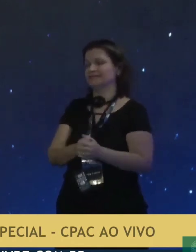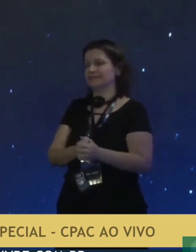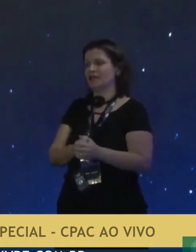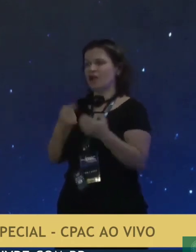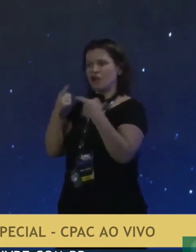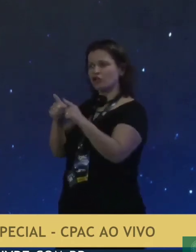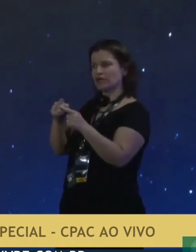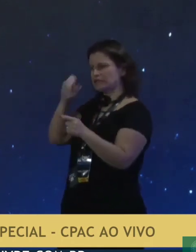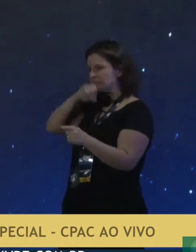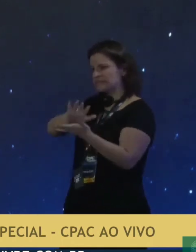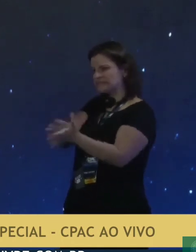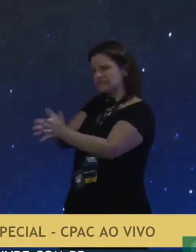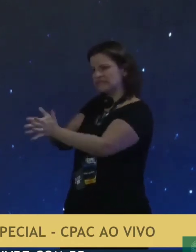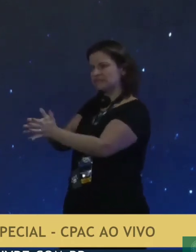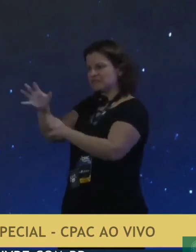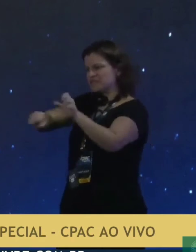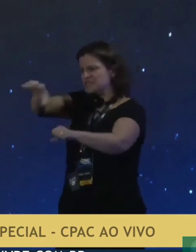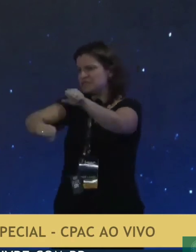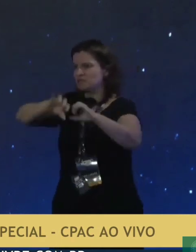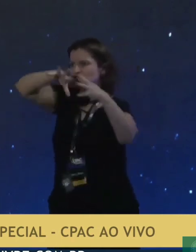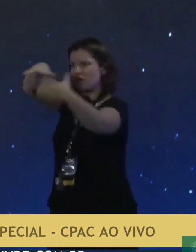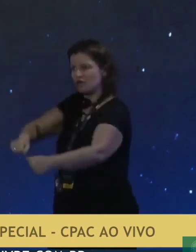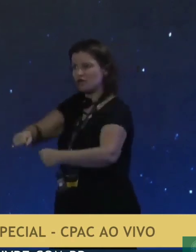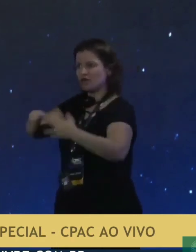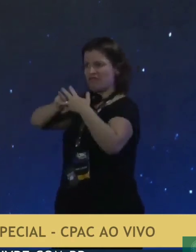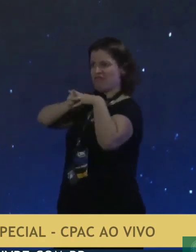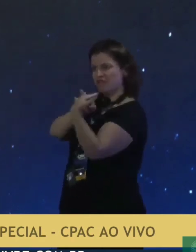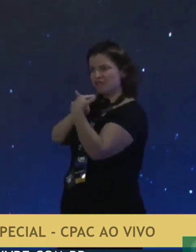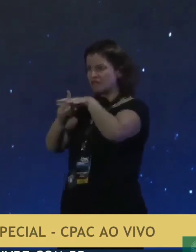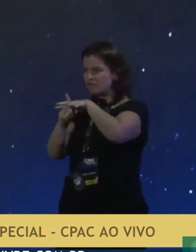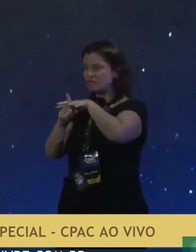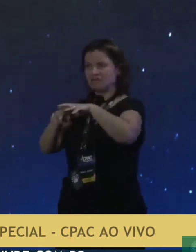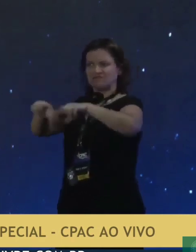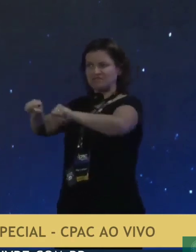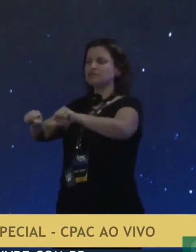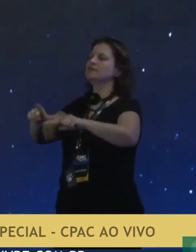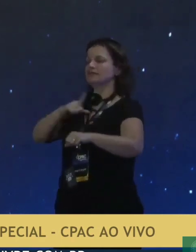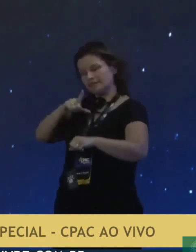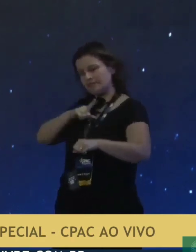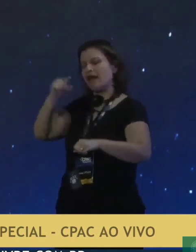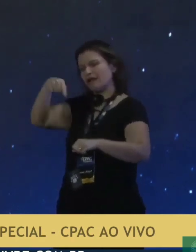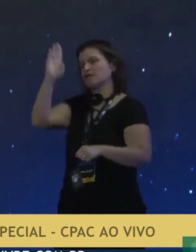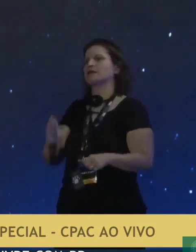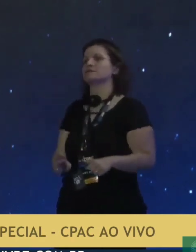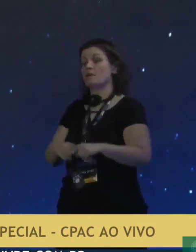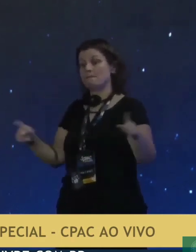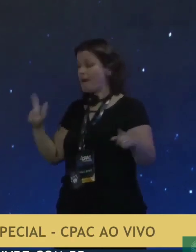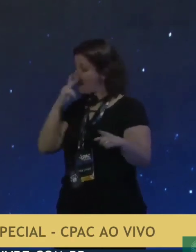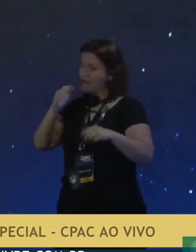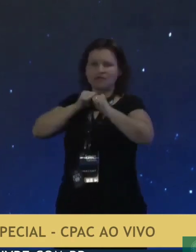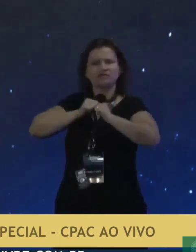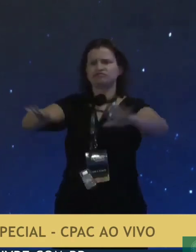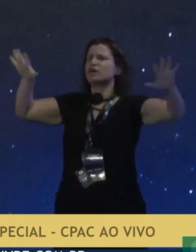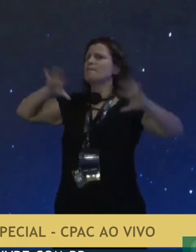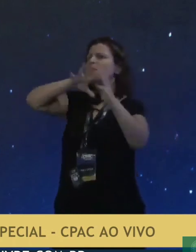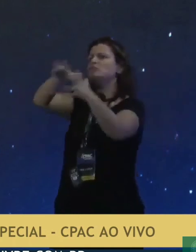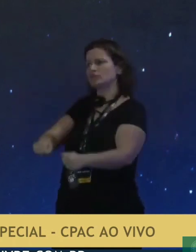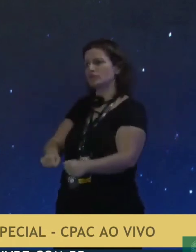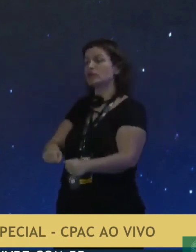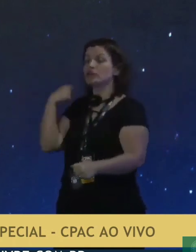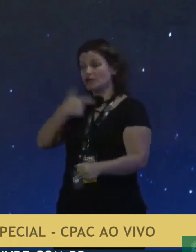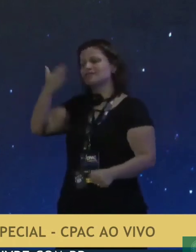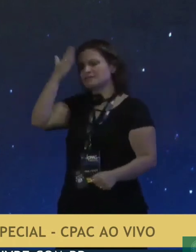contra essa governança mundial, contra essa dominação de volta do espírito socialista, está se dando no Brasil, mas terá uma repercussão no mundo inteiro.